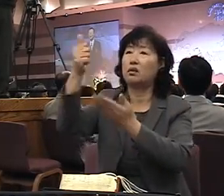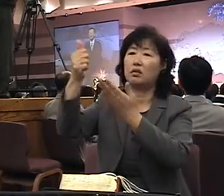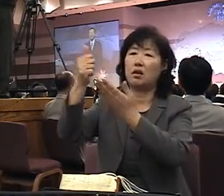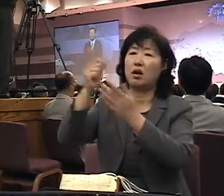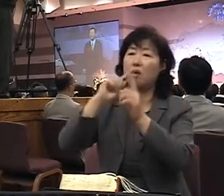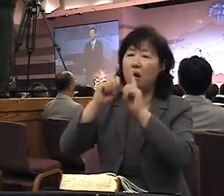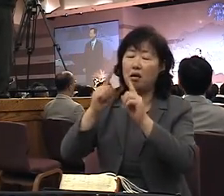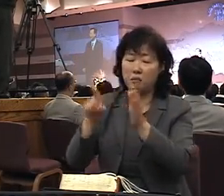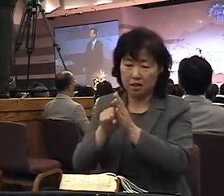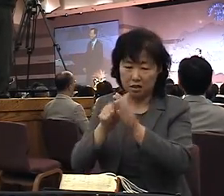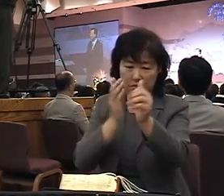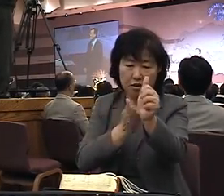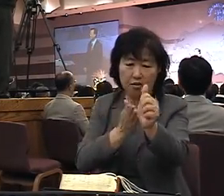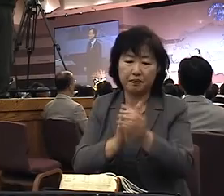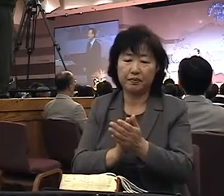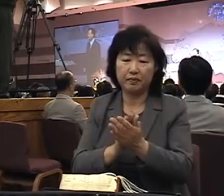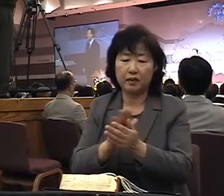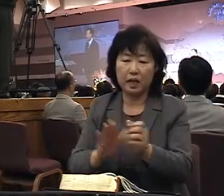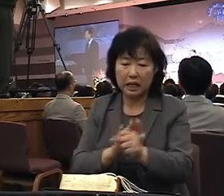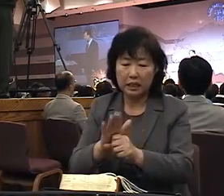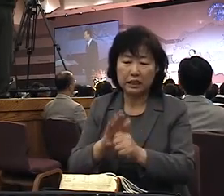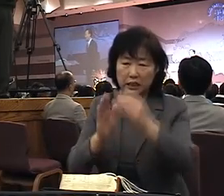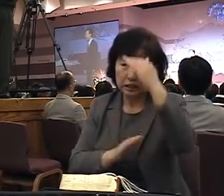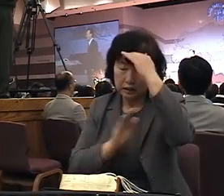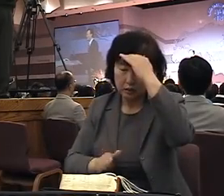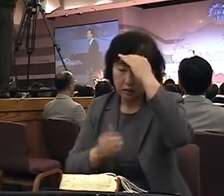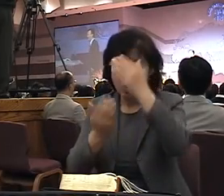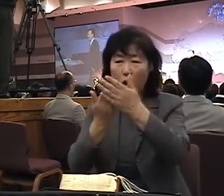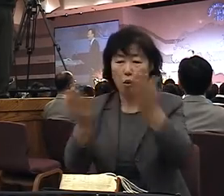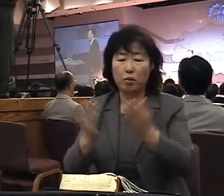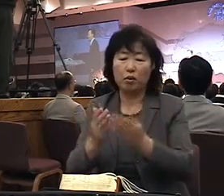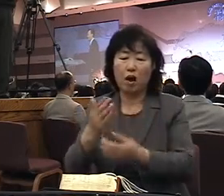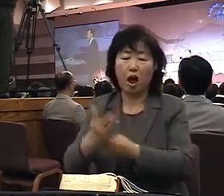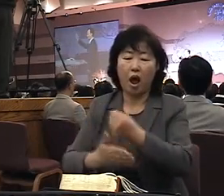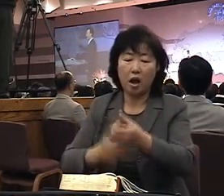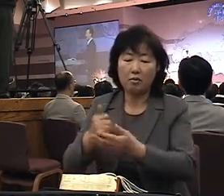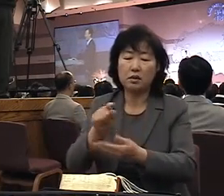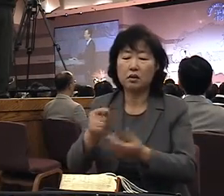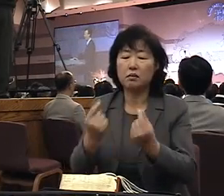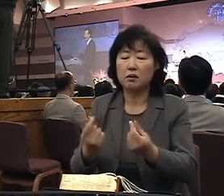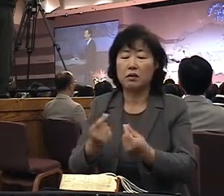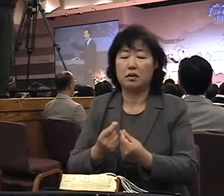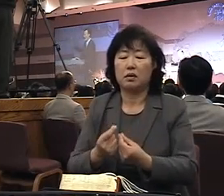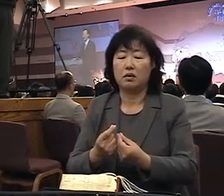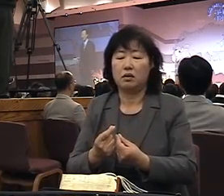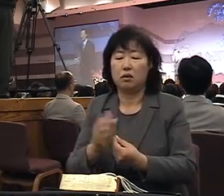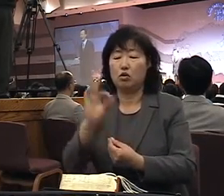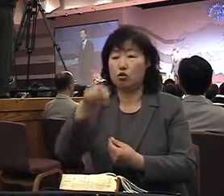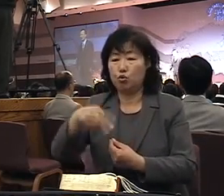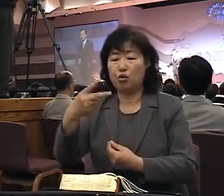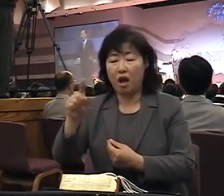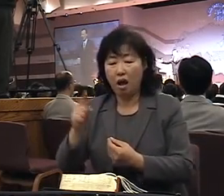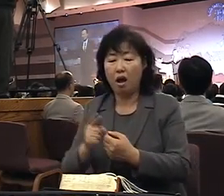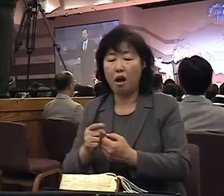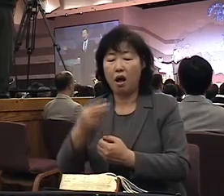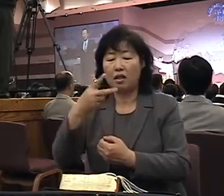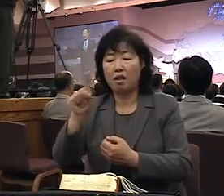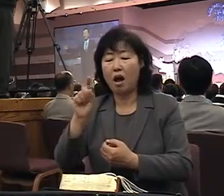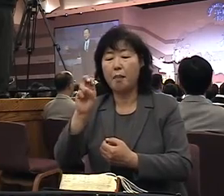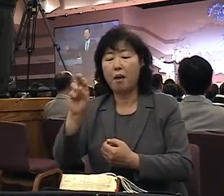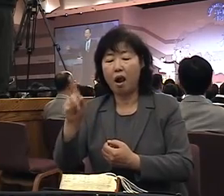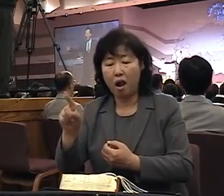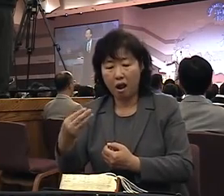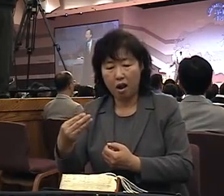바랍니다. 사랑하는 성도 여러분, 하나님은 그러하신 분입니다. 유다와 다말과